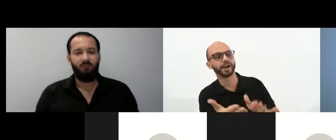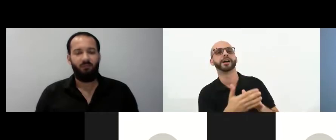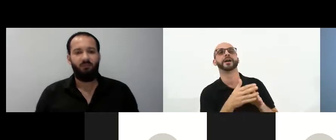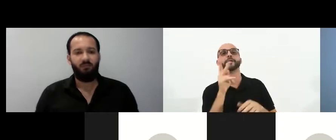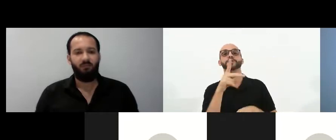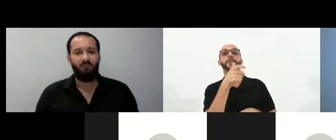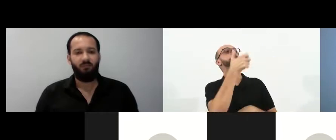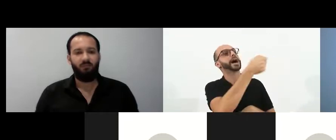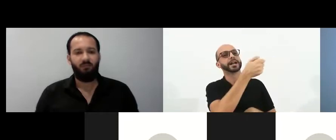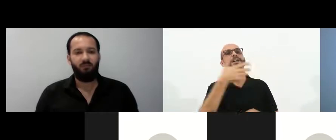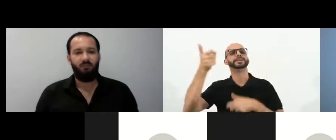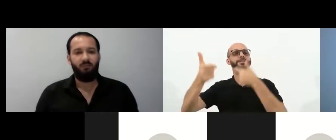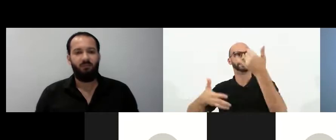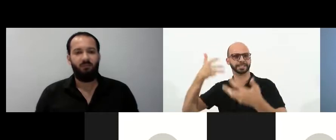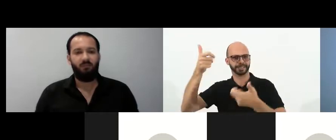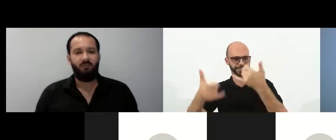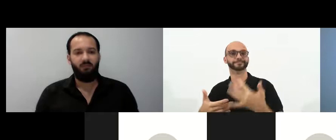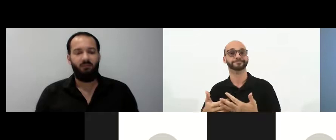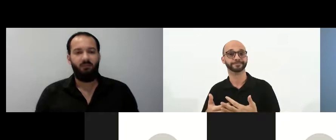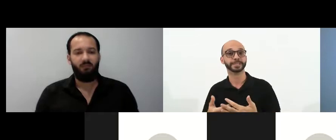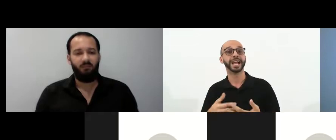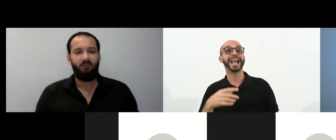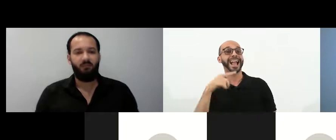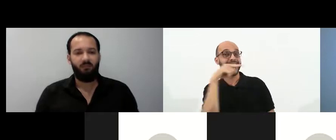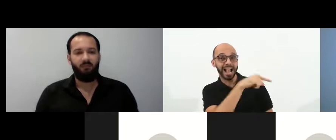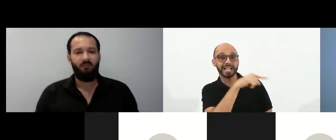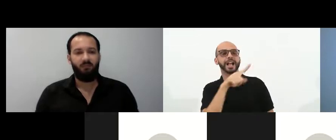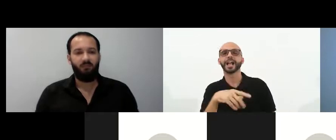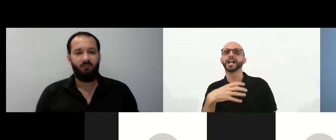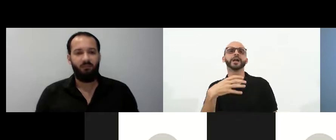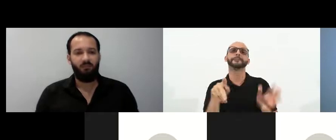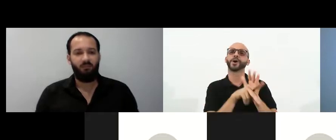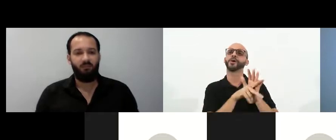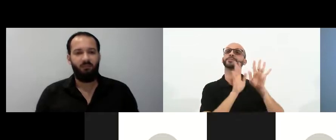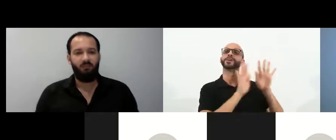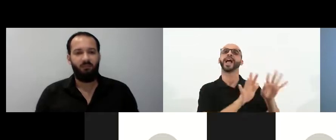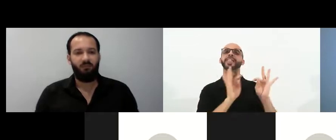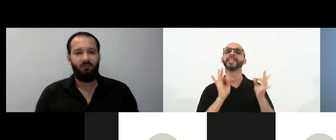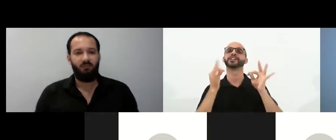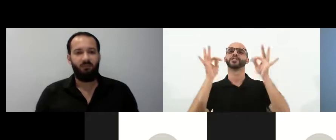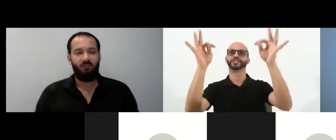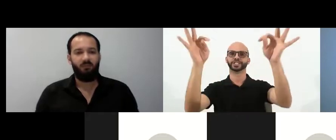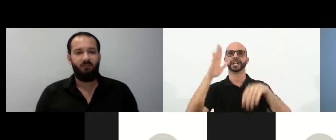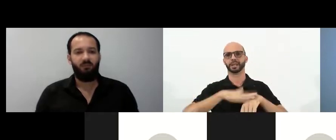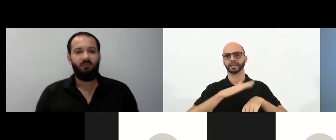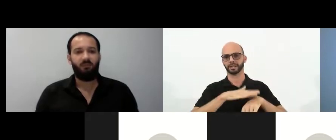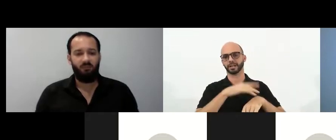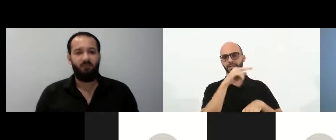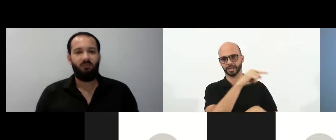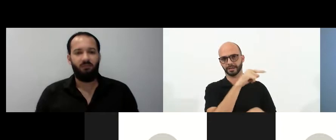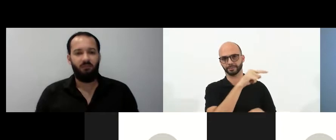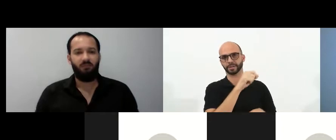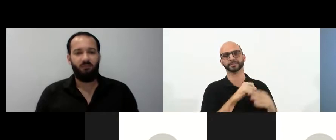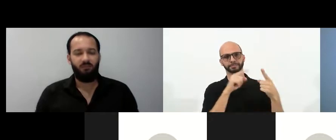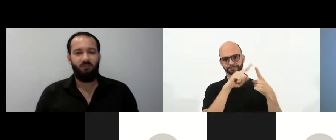E aí ia passando, e o professor ia pausando e explicando novamente. Então, era